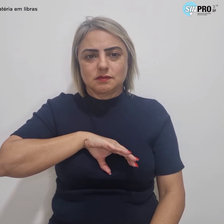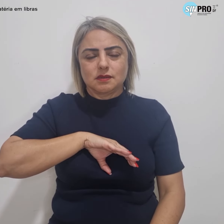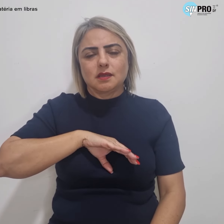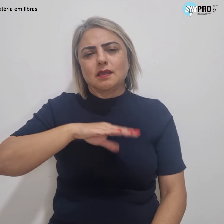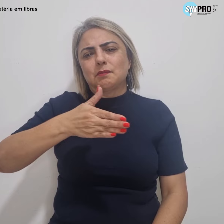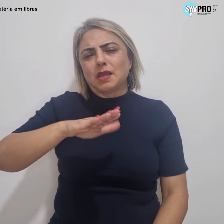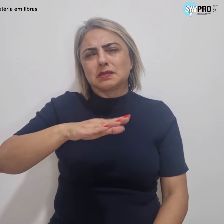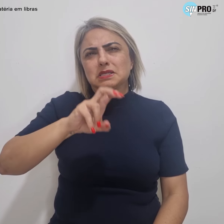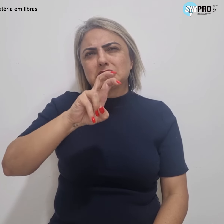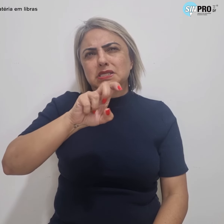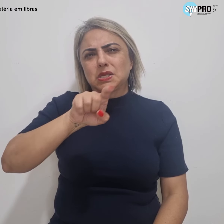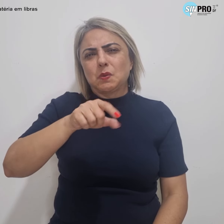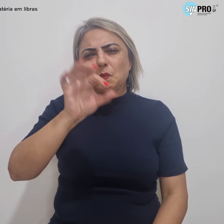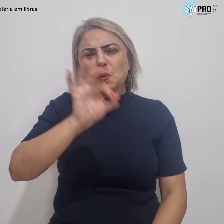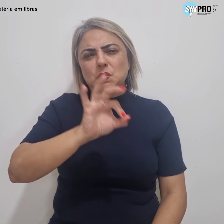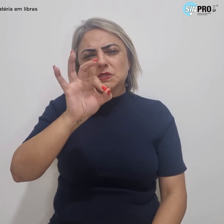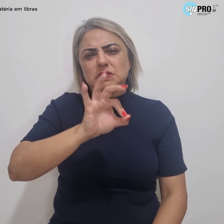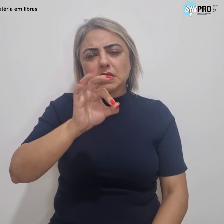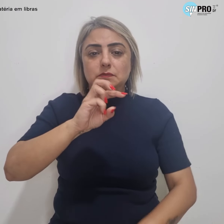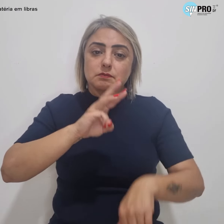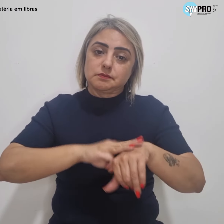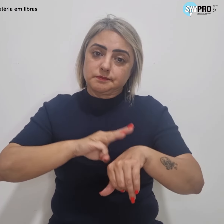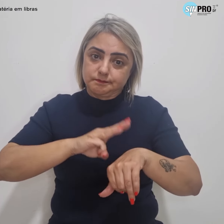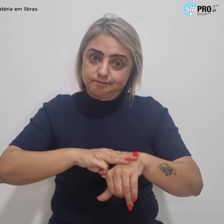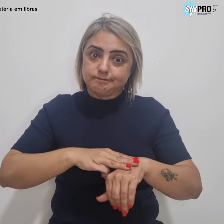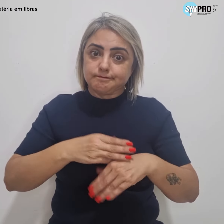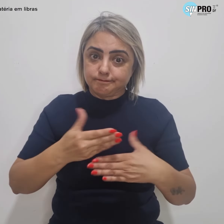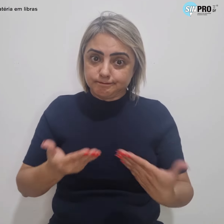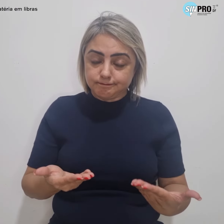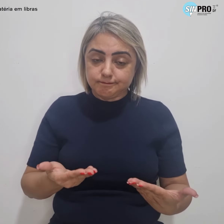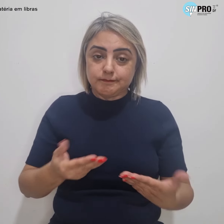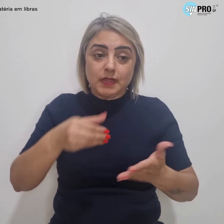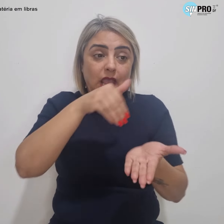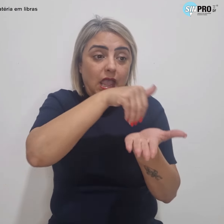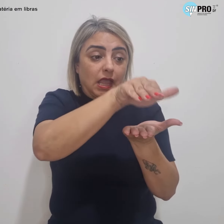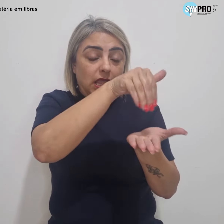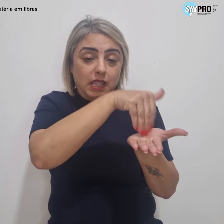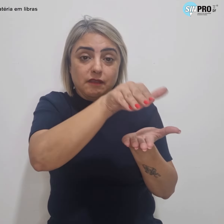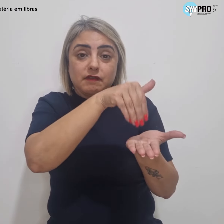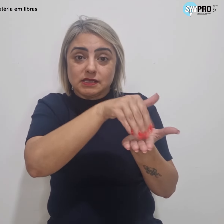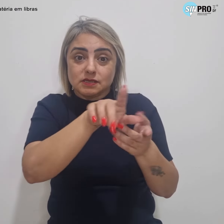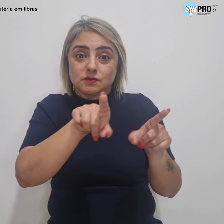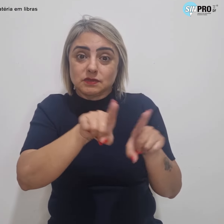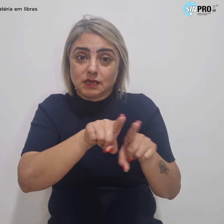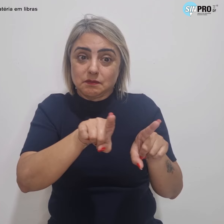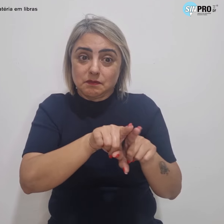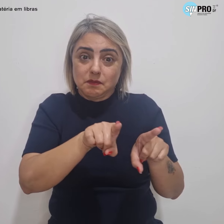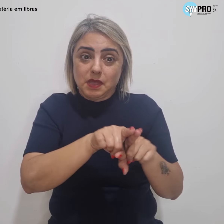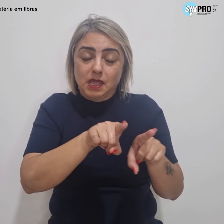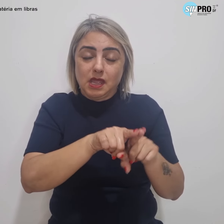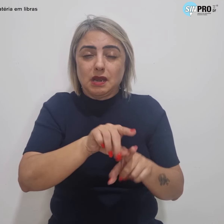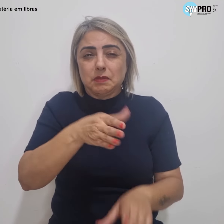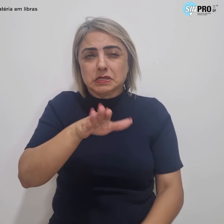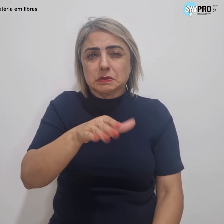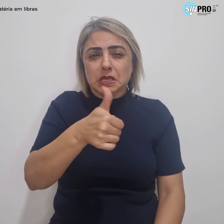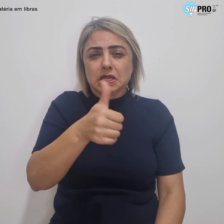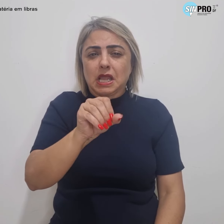de 5% em matemática. A evasão, por sua vez, era de cerca de 10%